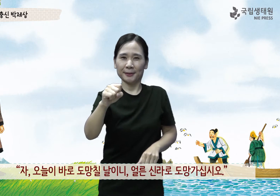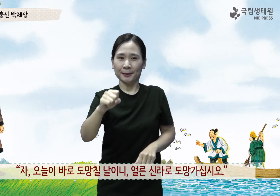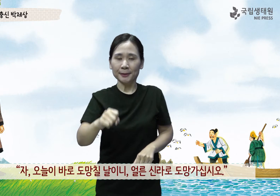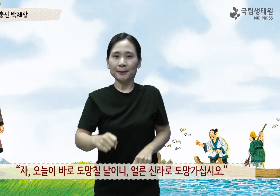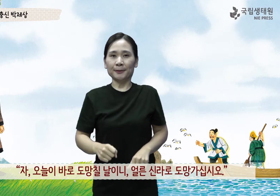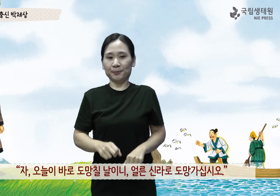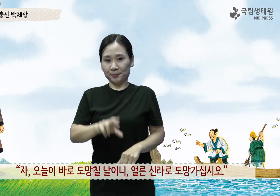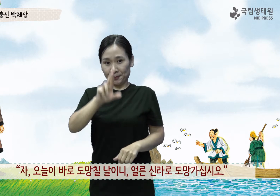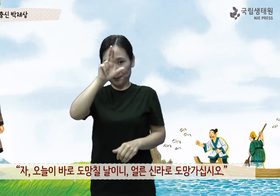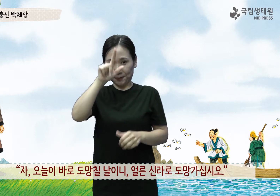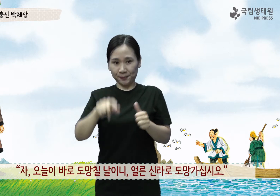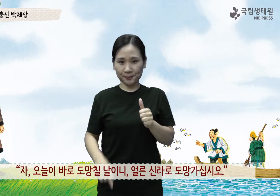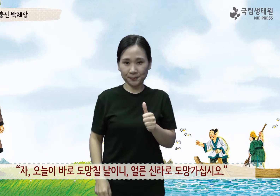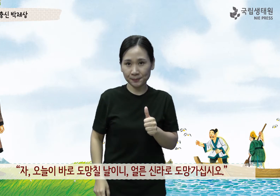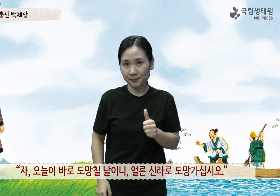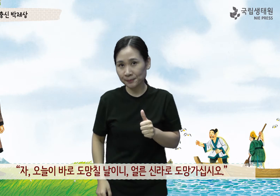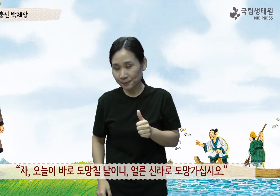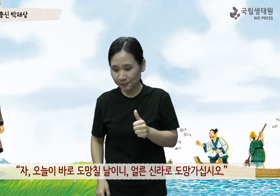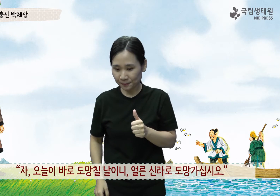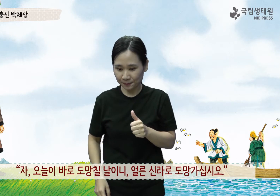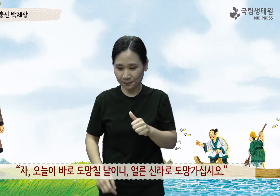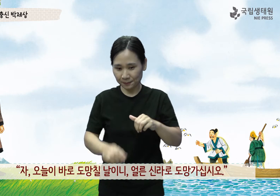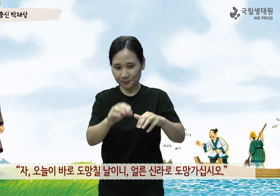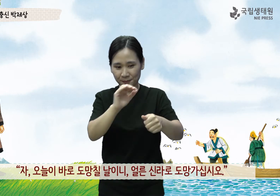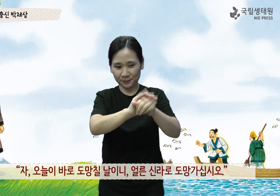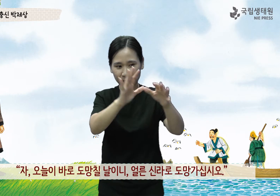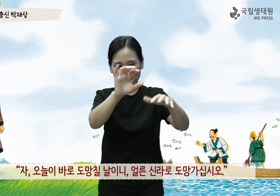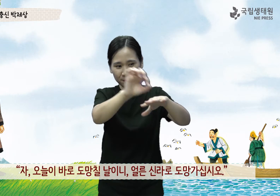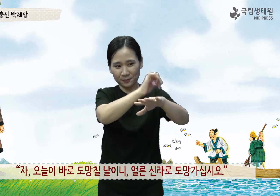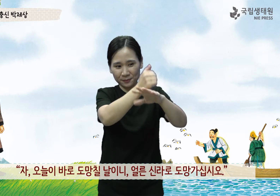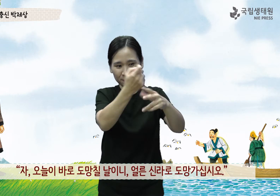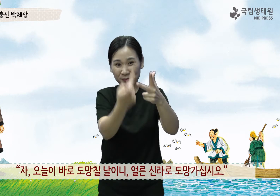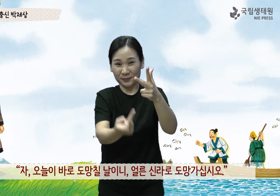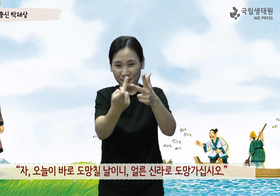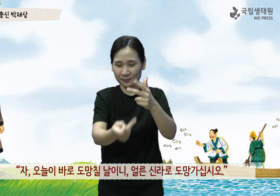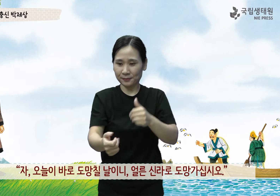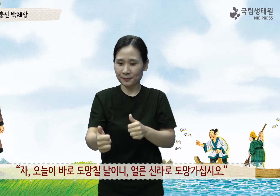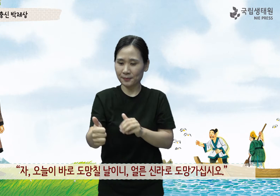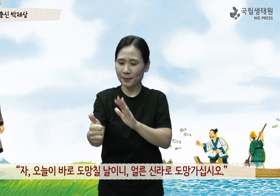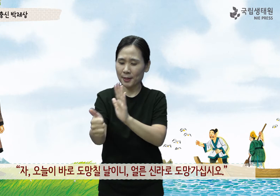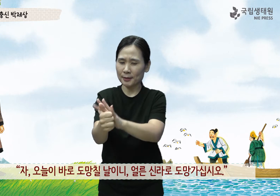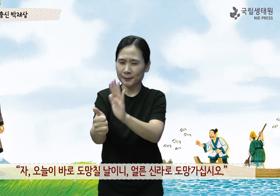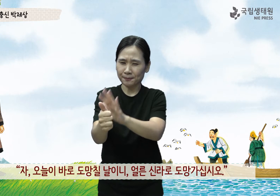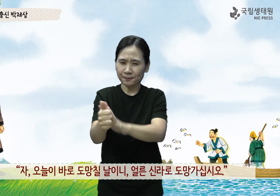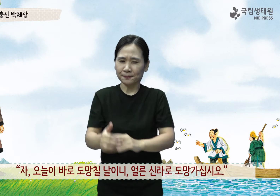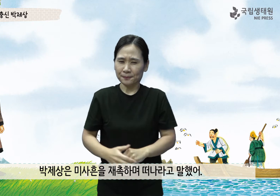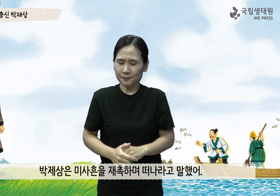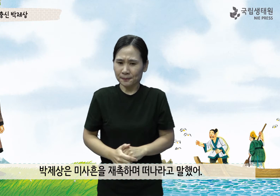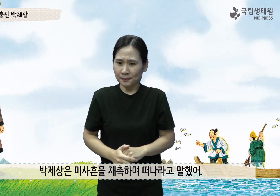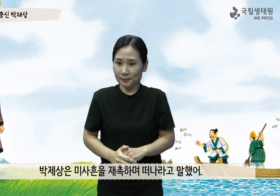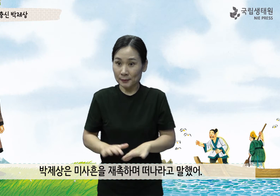자, 오늘이 바로 도망칠 날이니 얼른 신라로 도망가십시오.